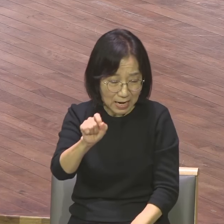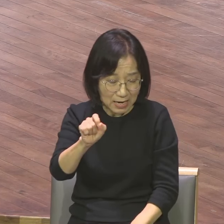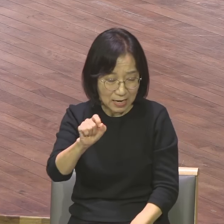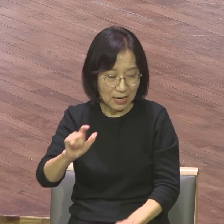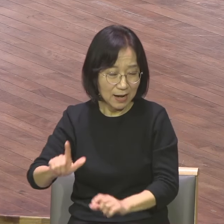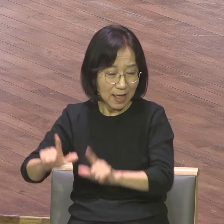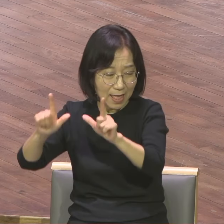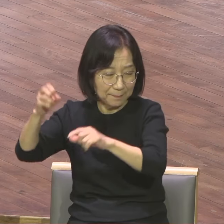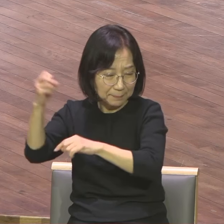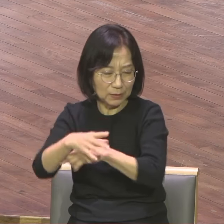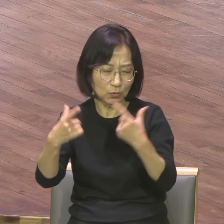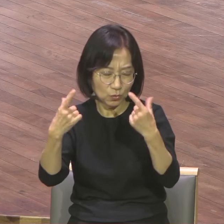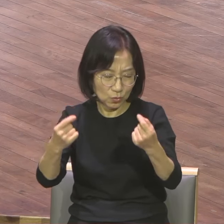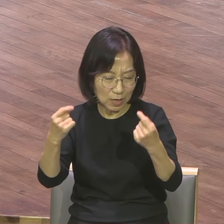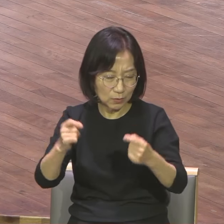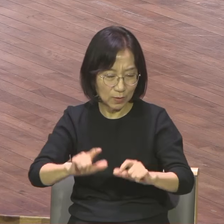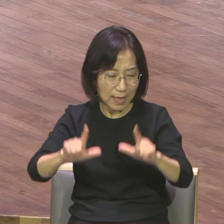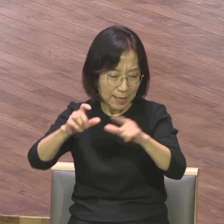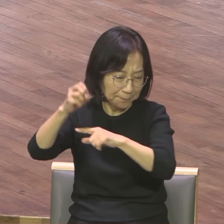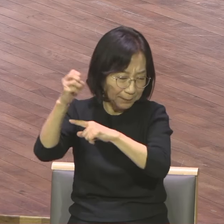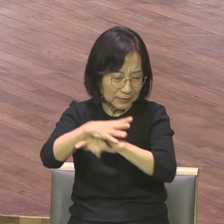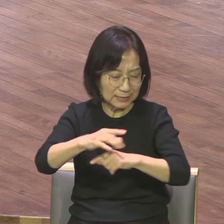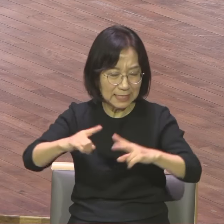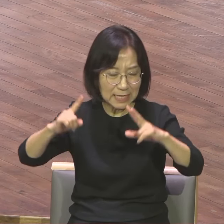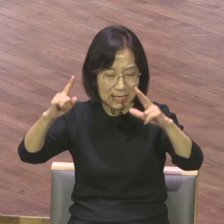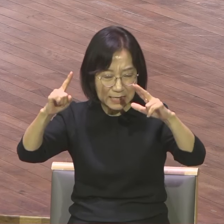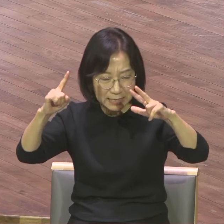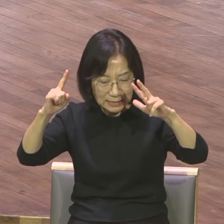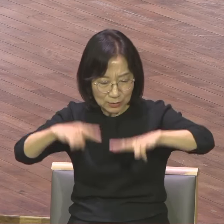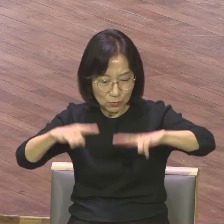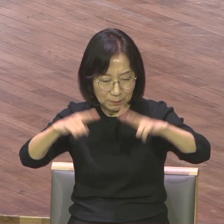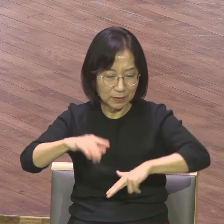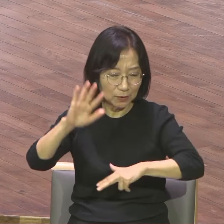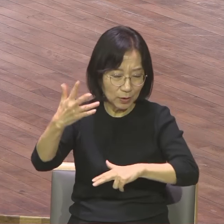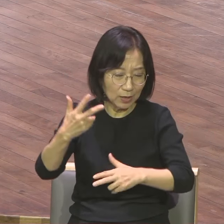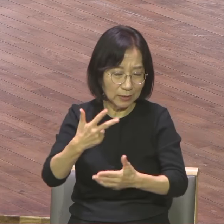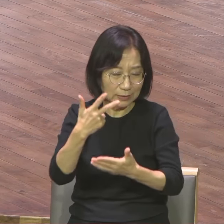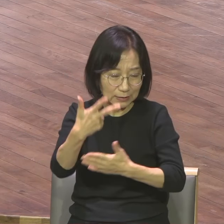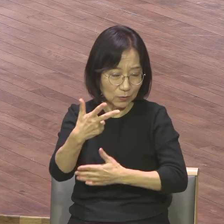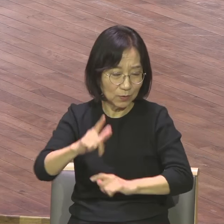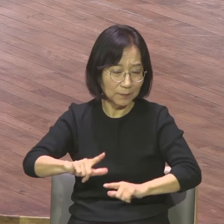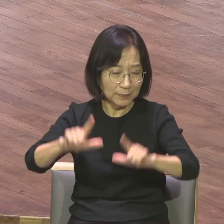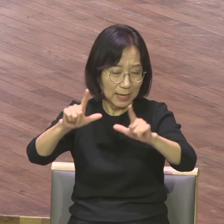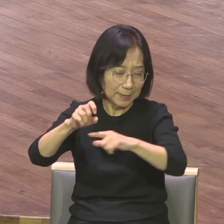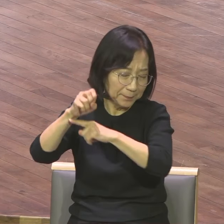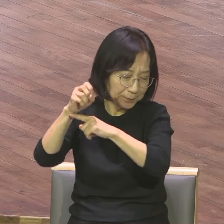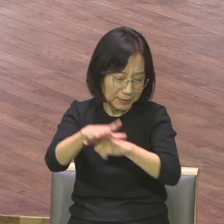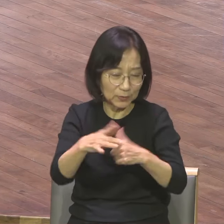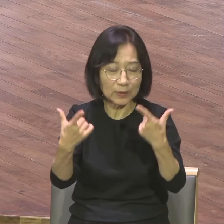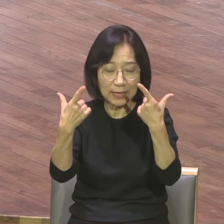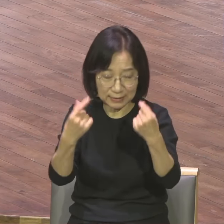햇빛 같겠고 햇빛은 일곱 배가 되어 일곱 날의 빛과 같으리라. 아멘.